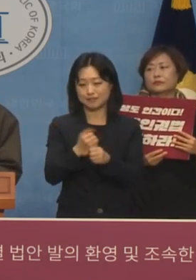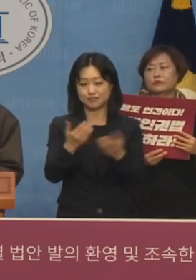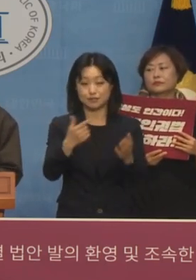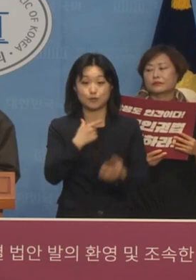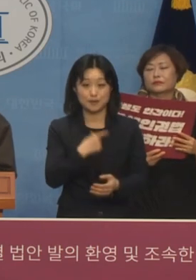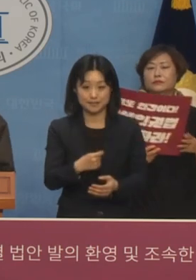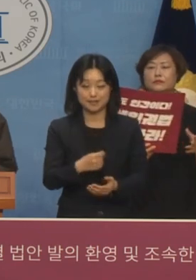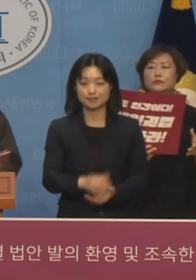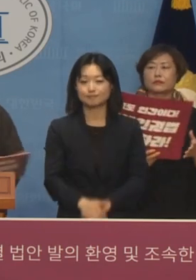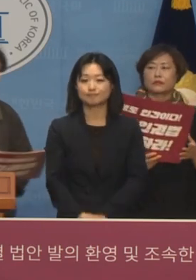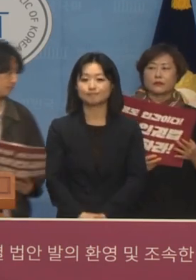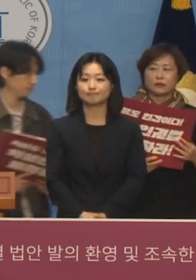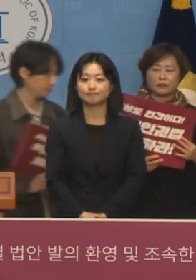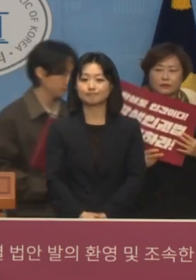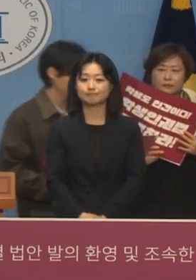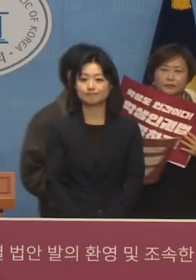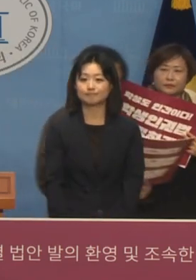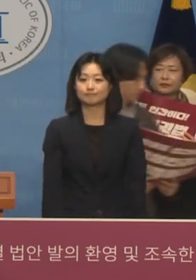원합니다.